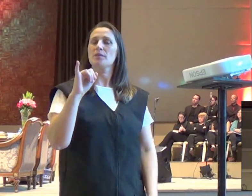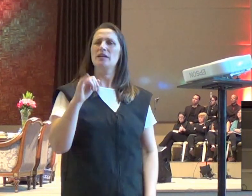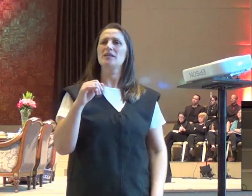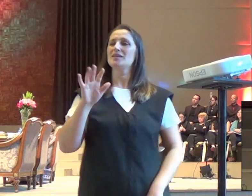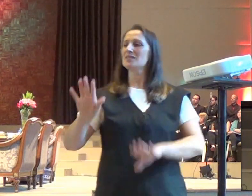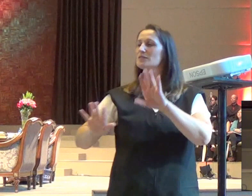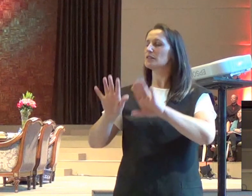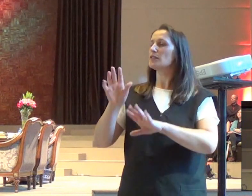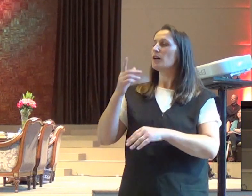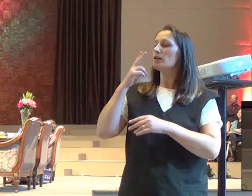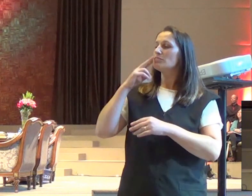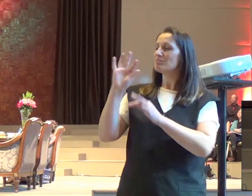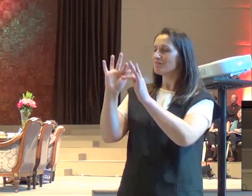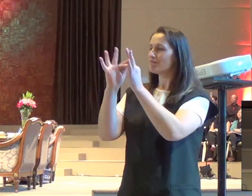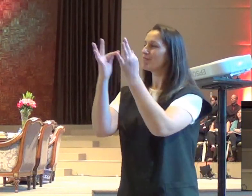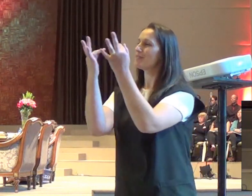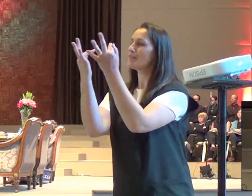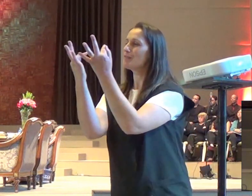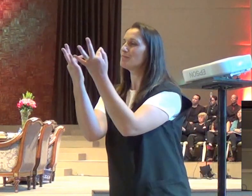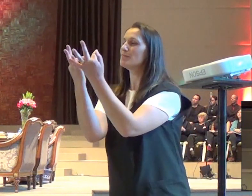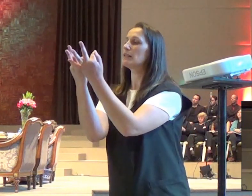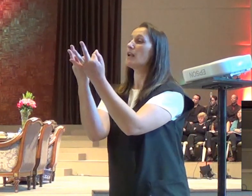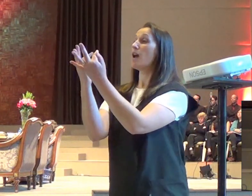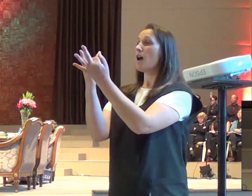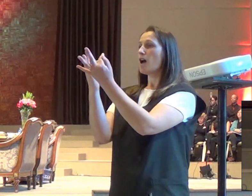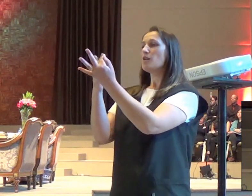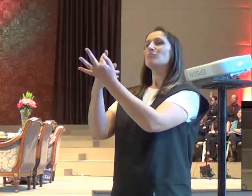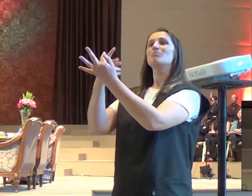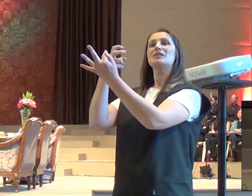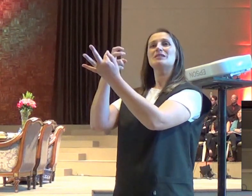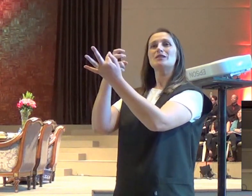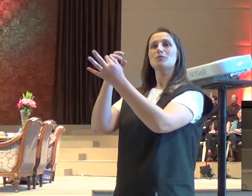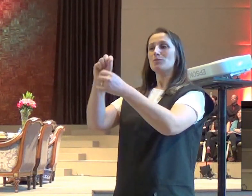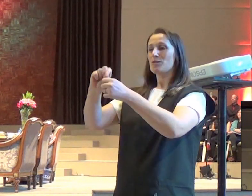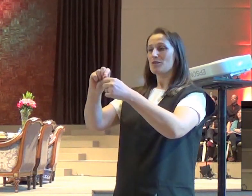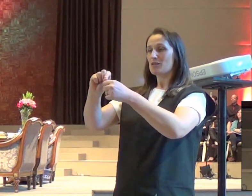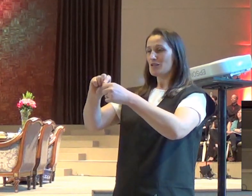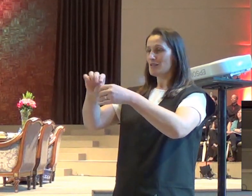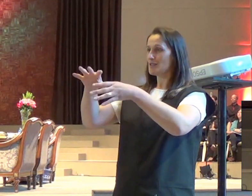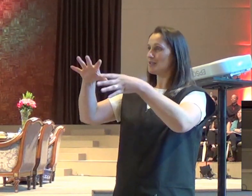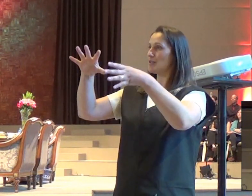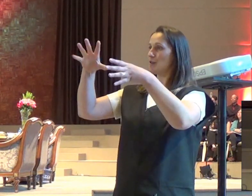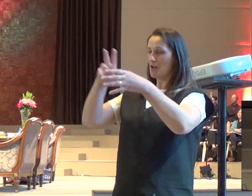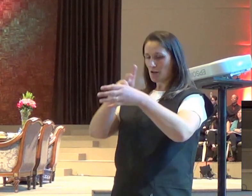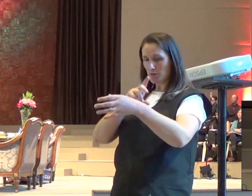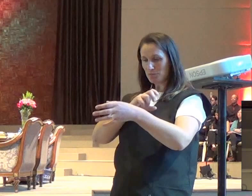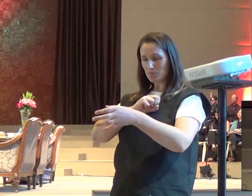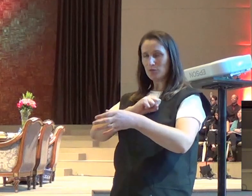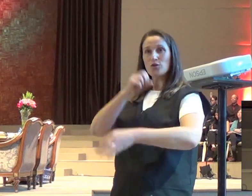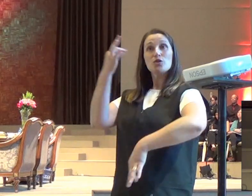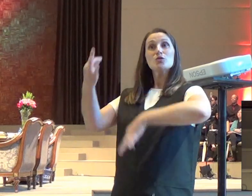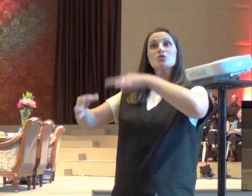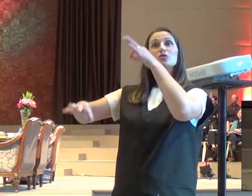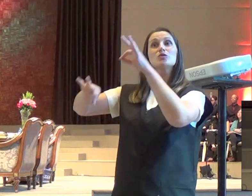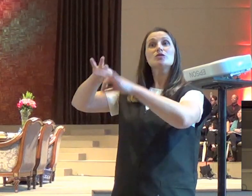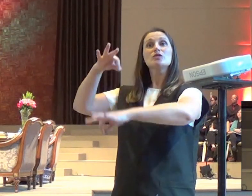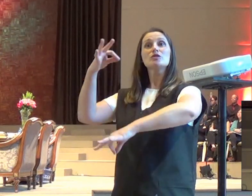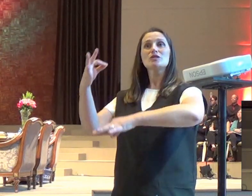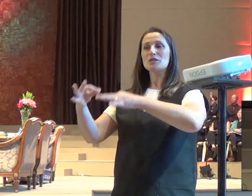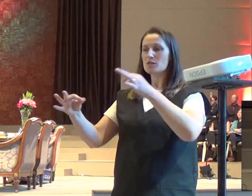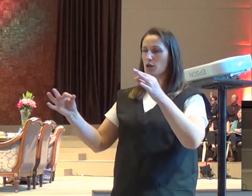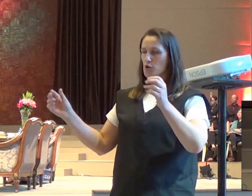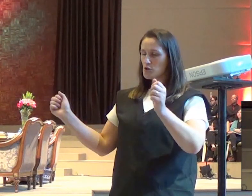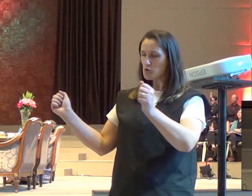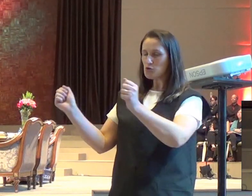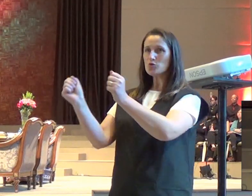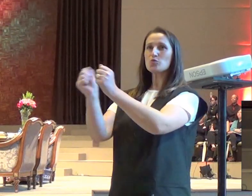a beleza da família, eu vejo isso, criação, amor, autoridade, justiça, fundidos